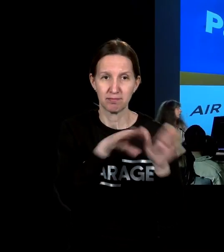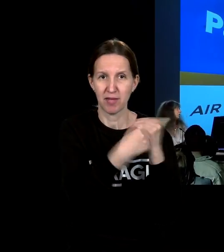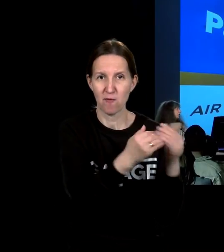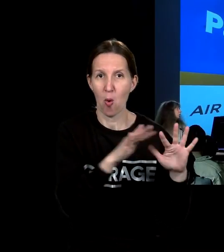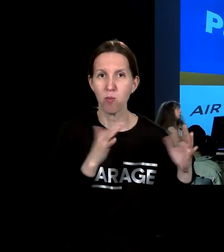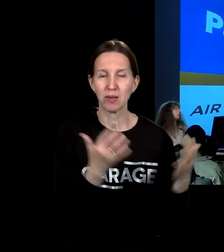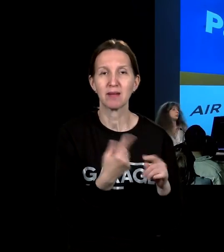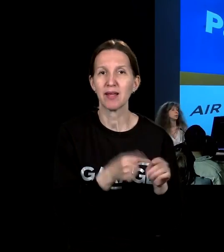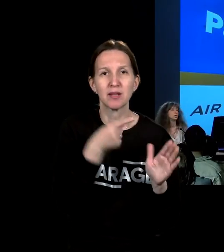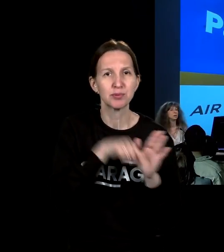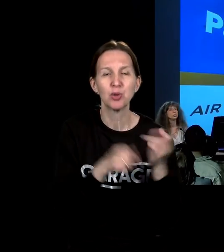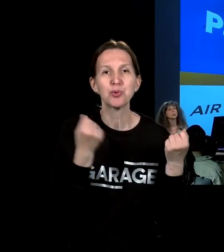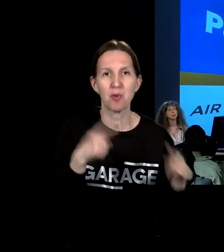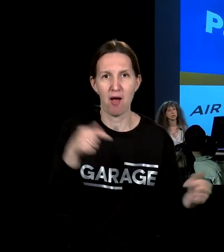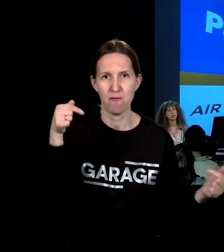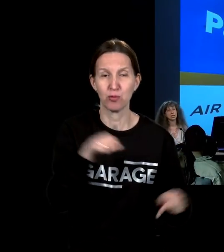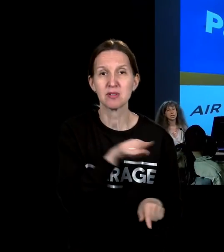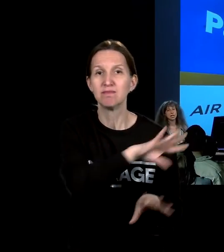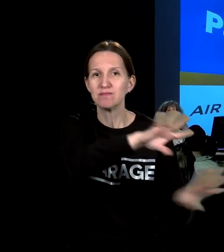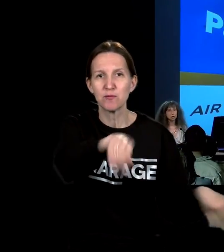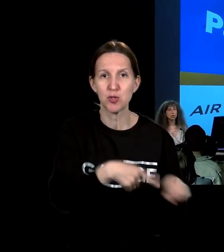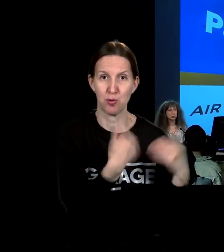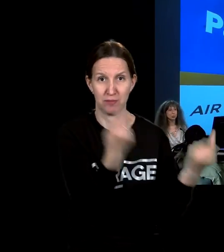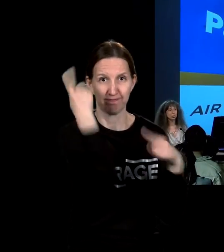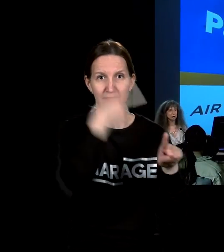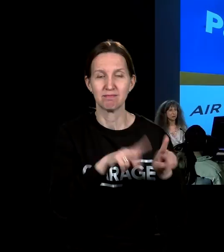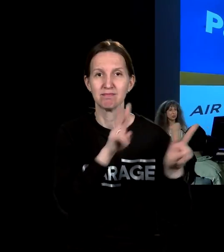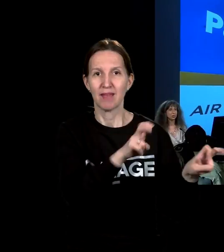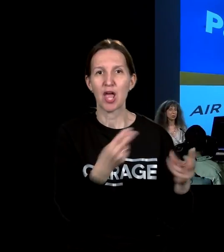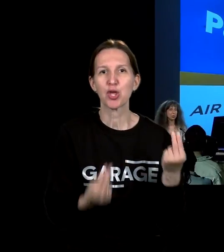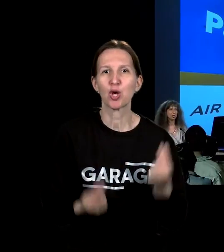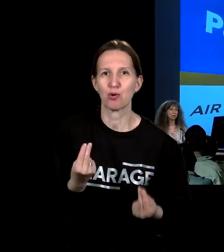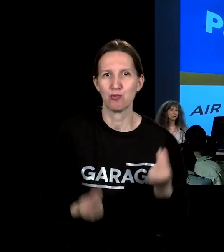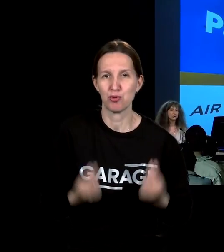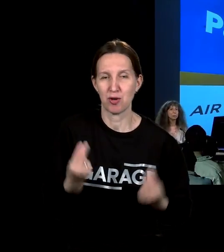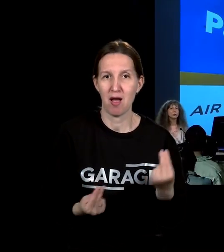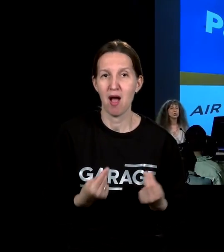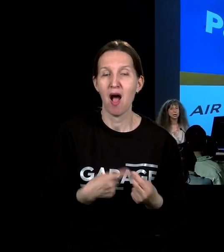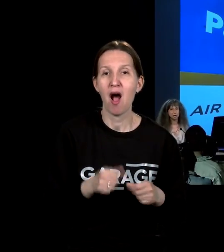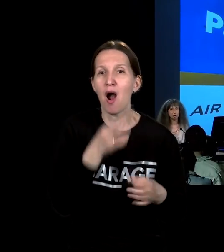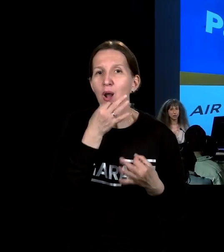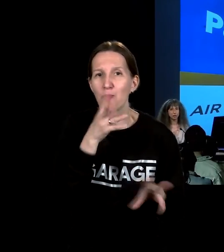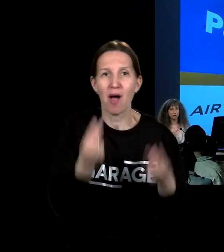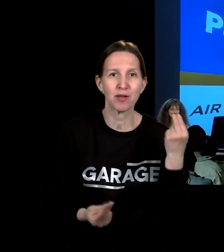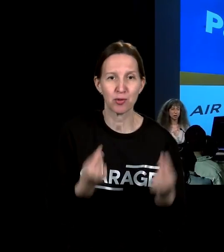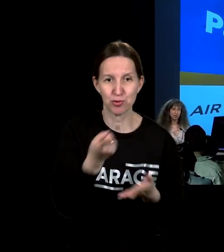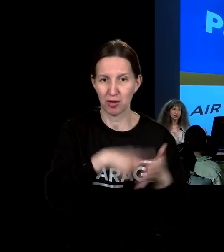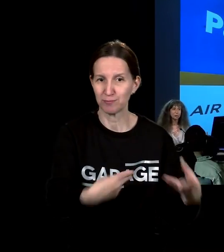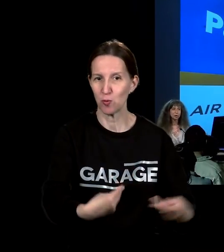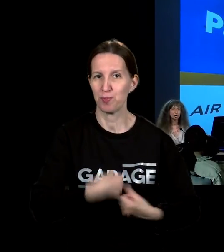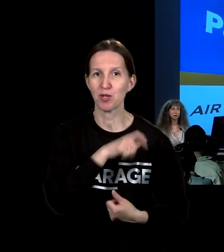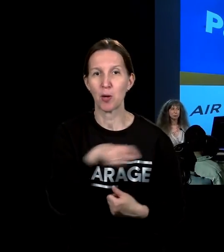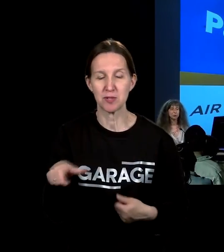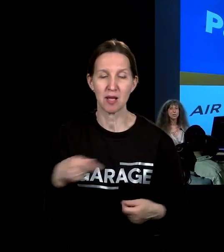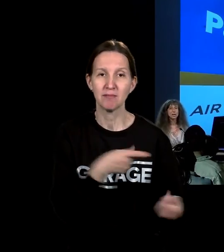у этих объектов есть совершенно другая функция, это игрушка. Игрушка, которая точно так же, которая на свой лад убеждает людей, которые предлагают